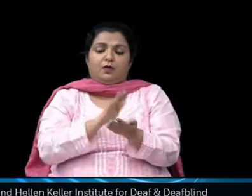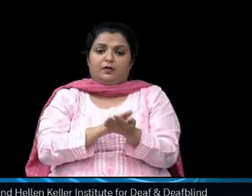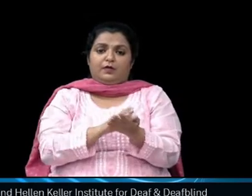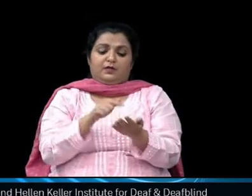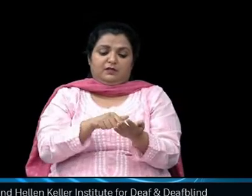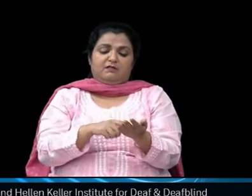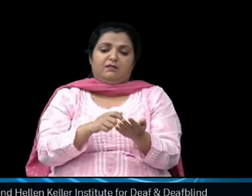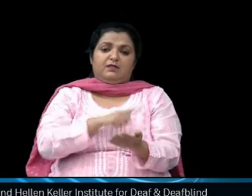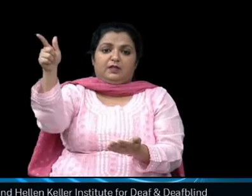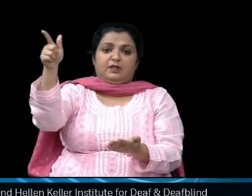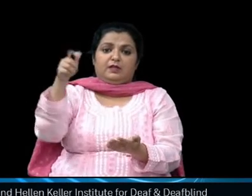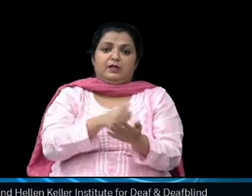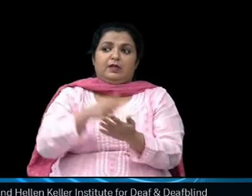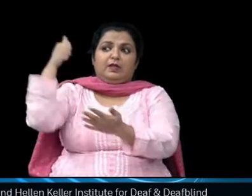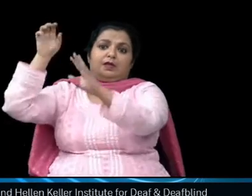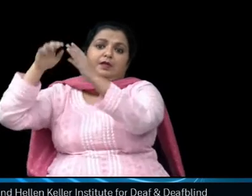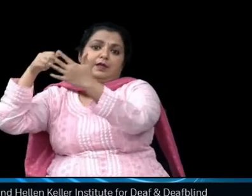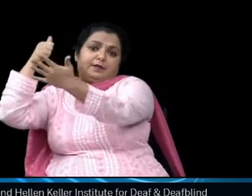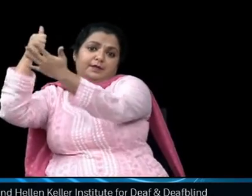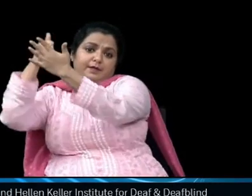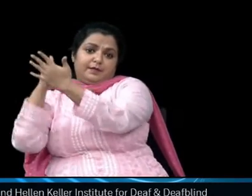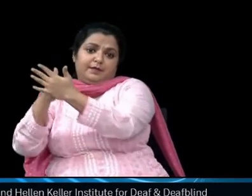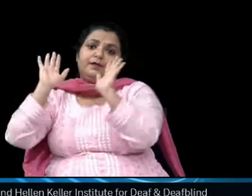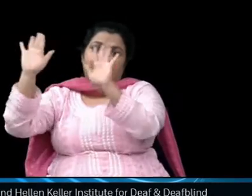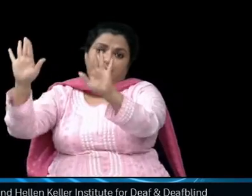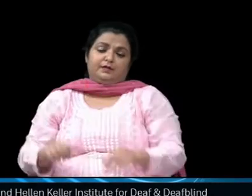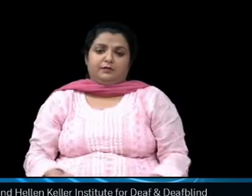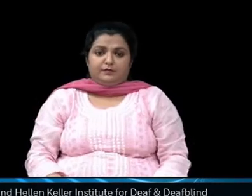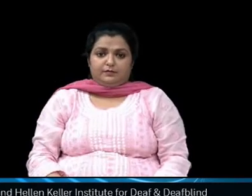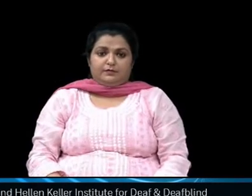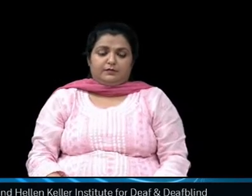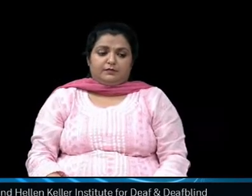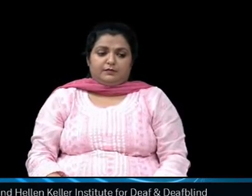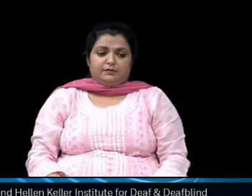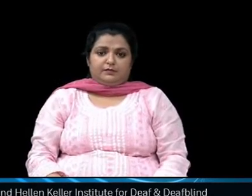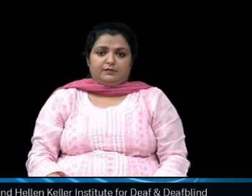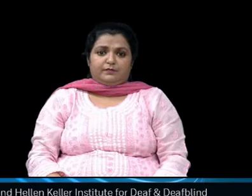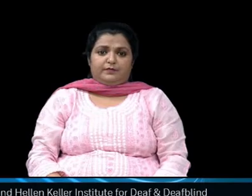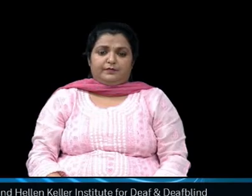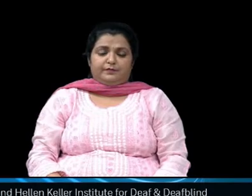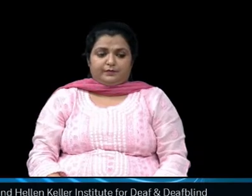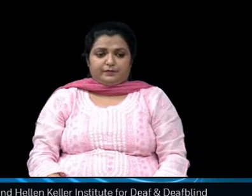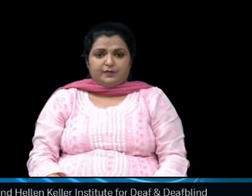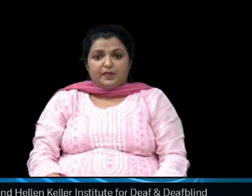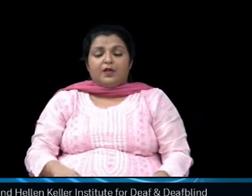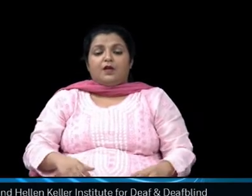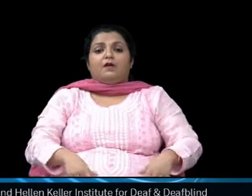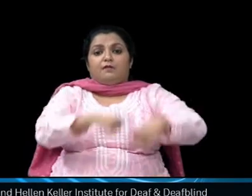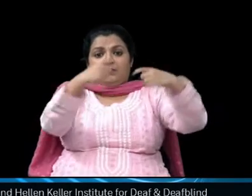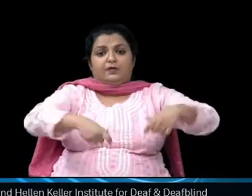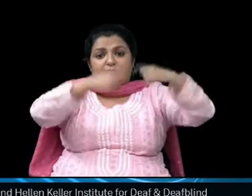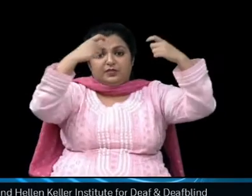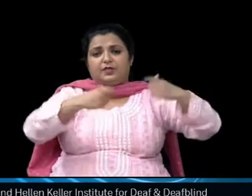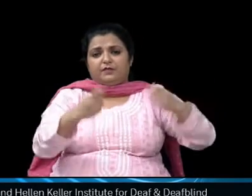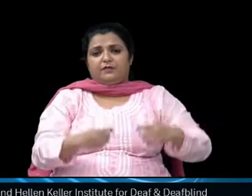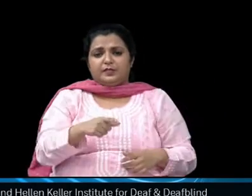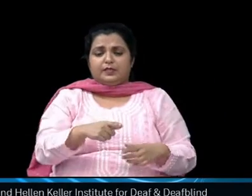हमिश्च चगाए या वुच्छ रागोर्ण मुहिमें साथी आवश्यक निये प्रस्तावित के राहें वनाचे संवरक्षन वा संवर्धन करने साथी